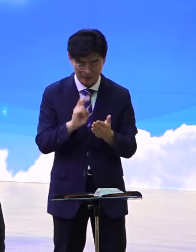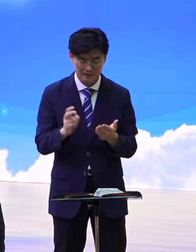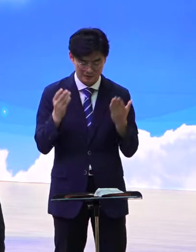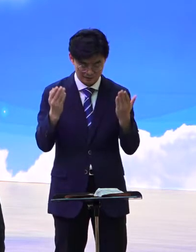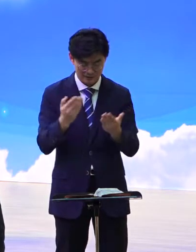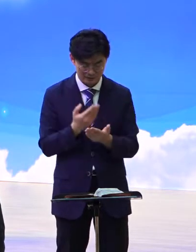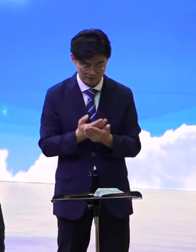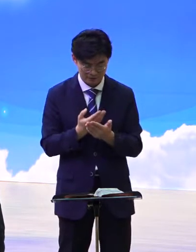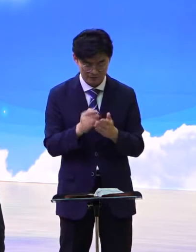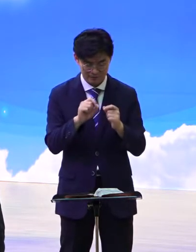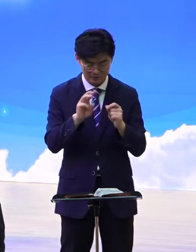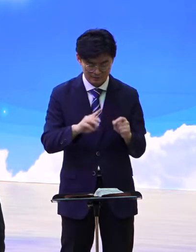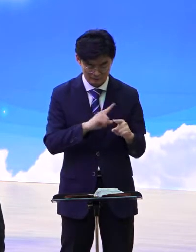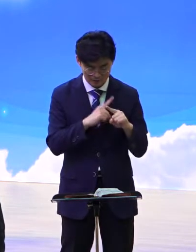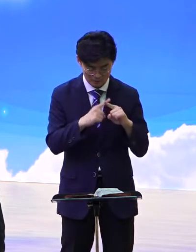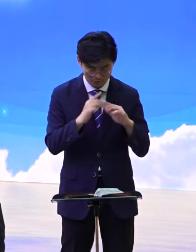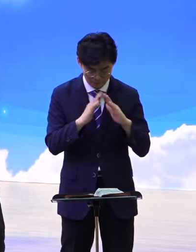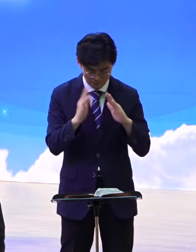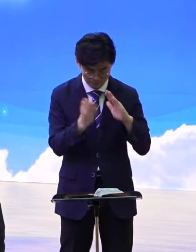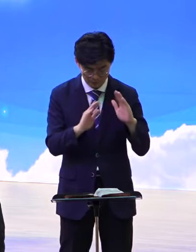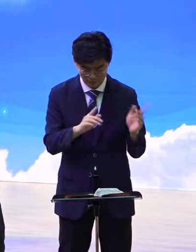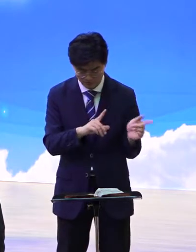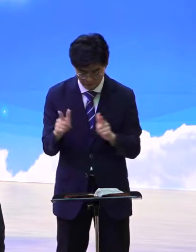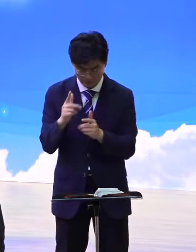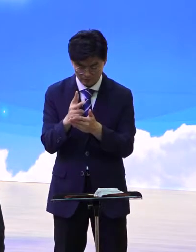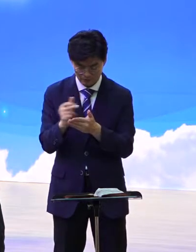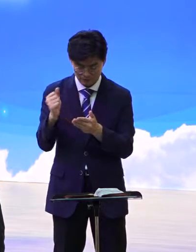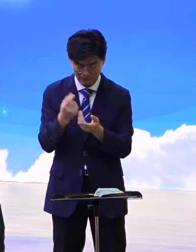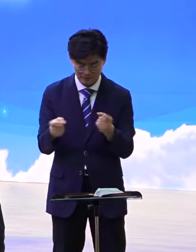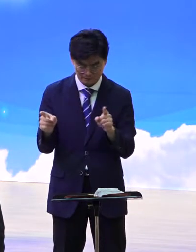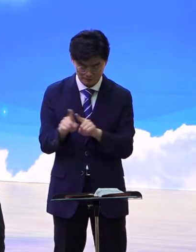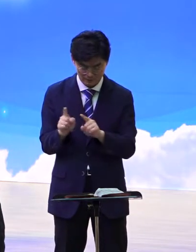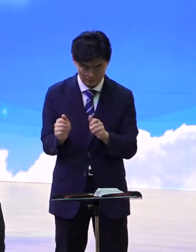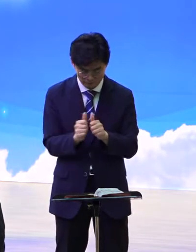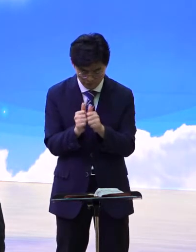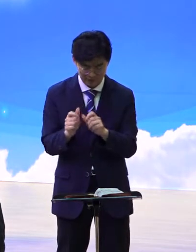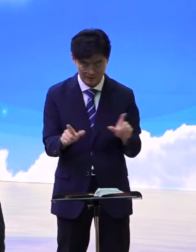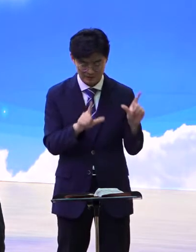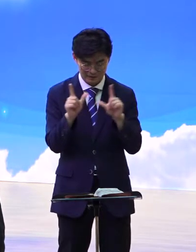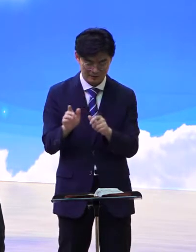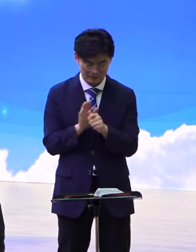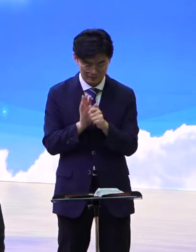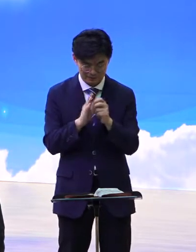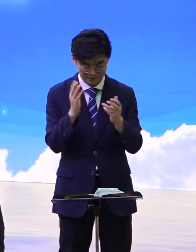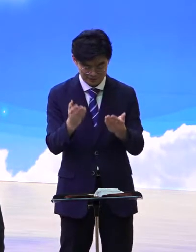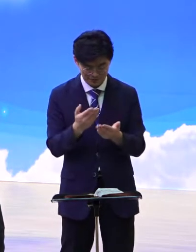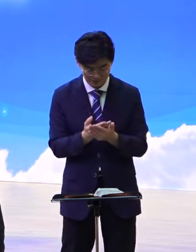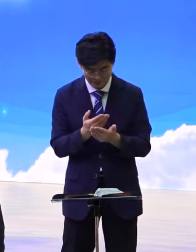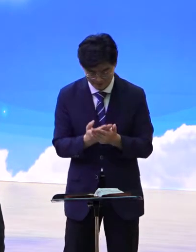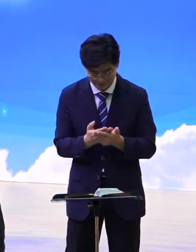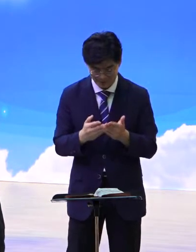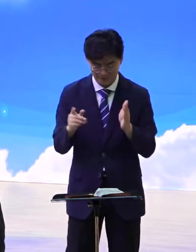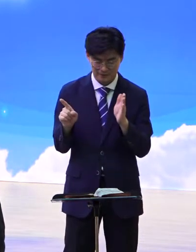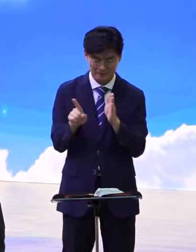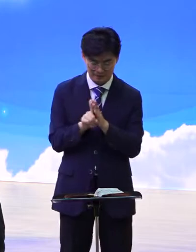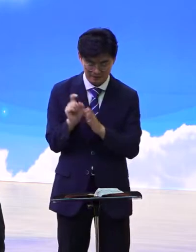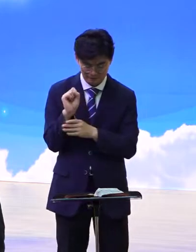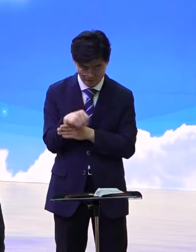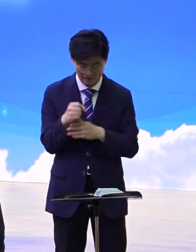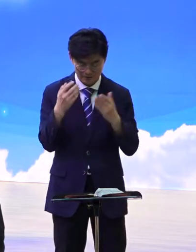모든 가족들이 그렇게 걷고 뛰며 하나님을 찬양하게 하여 주시옵소서. 믿음의 회복과 부흥을 주님께서 허락하여